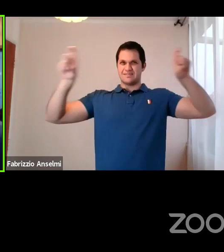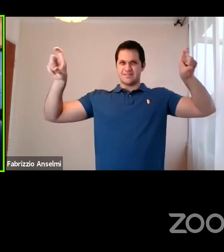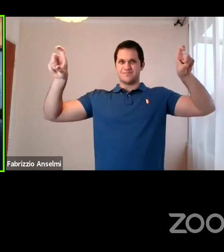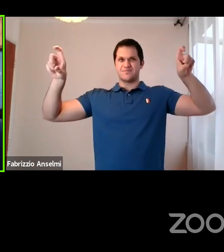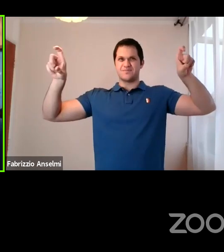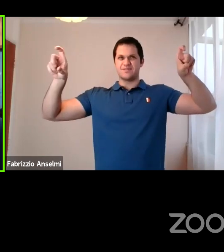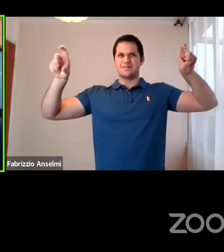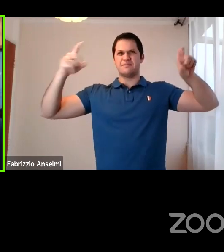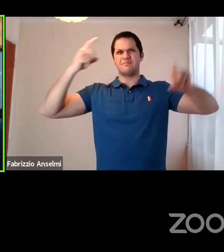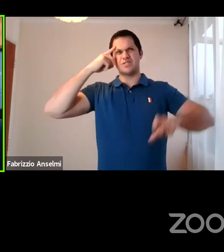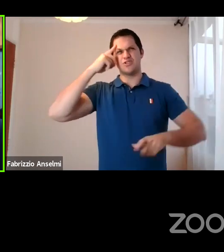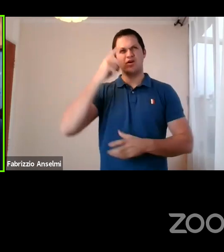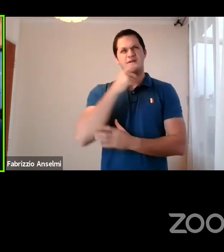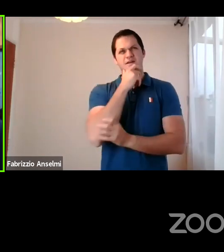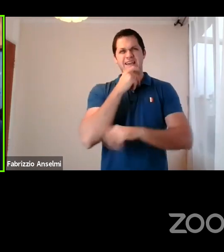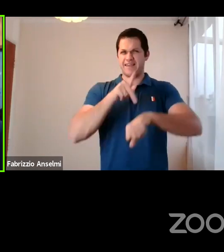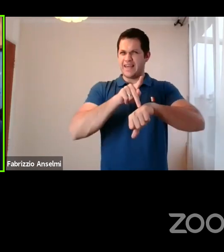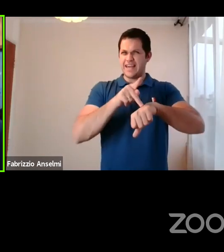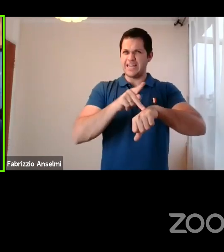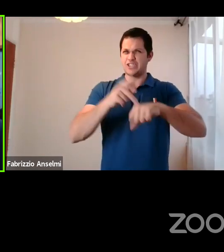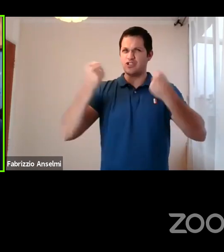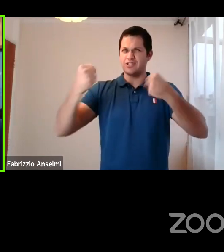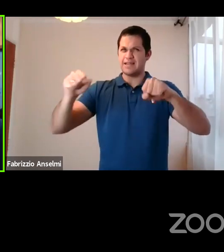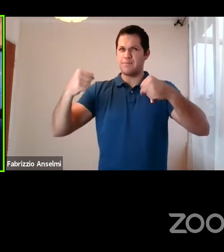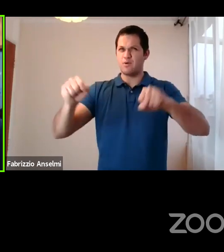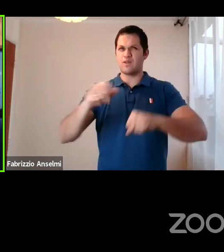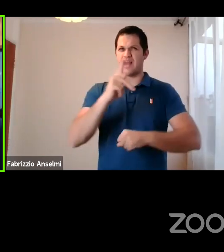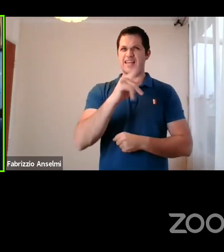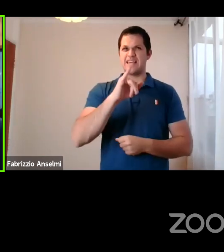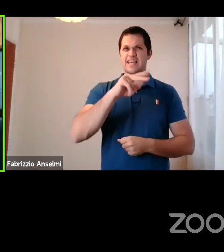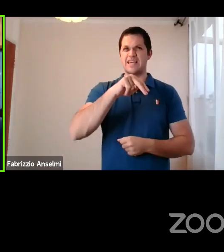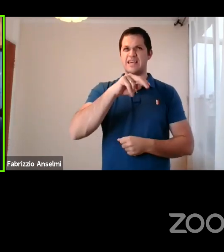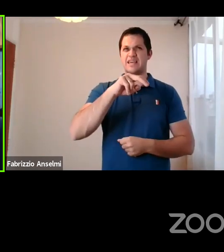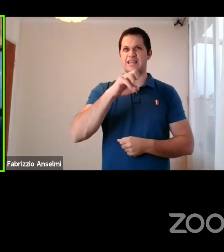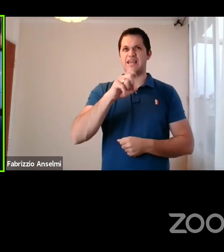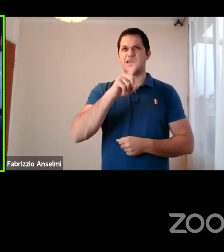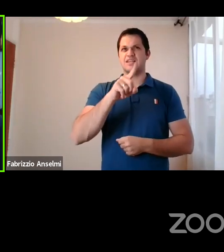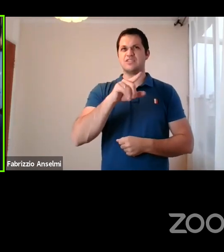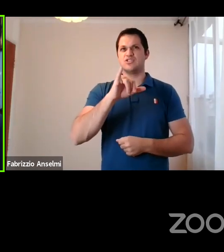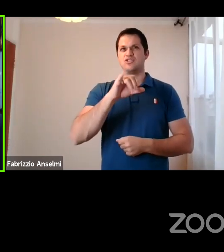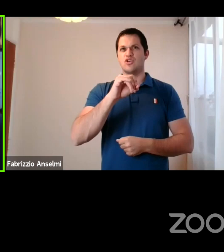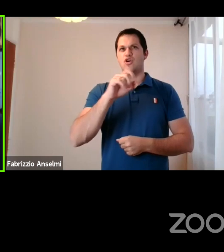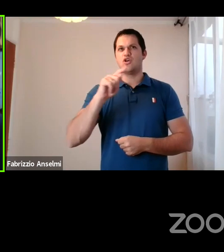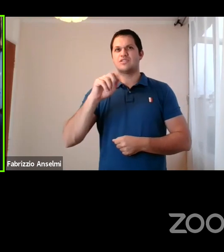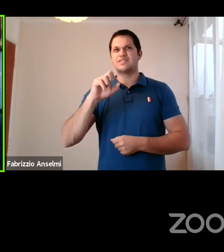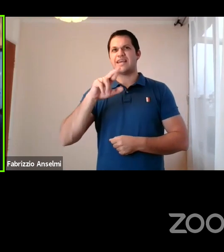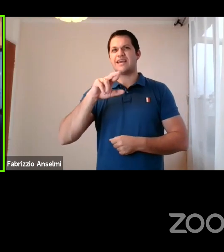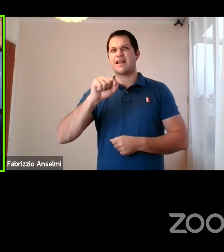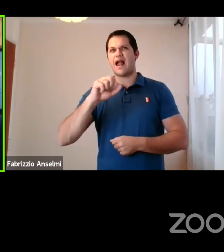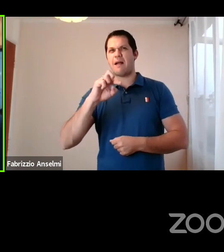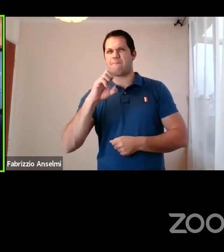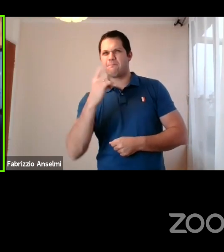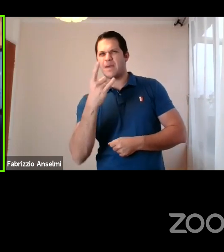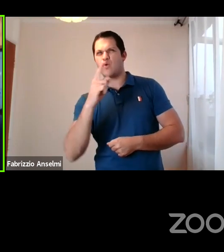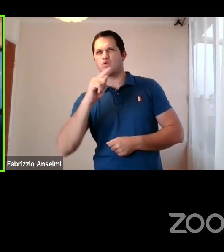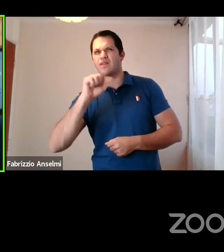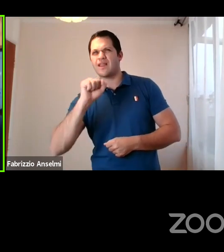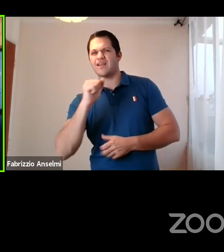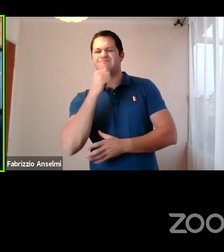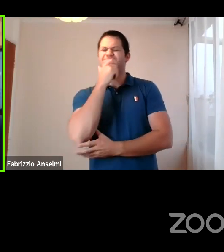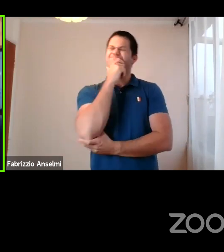kinesioterapeuta, ¿ya?, sino que quería un título más académico, y convenció a las autoridades de la facultad de que se le diera el nombre